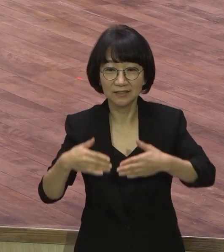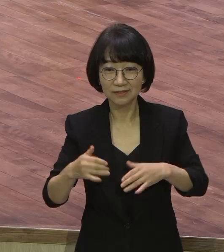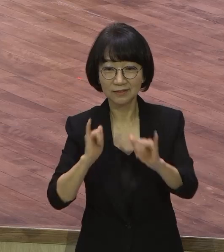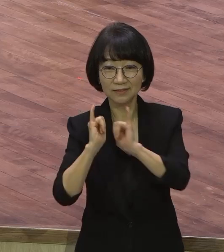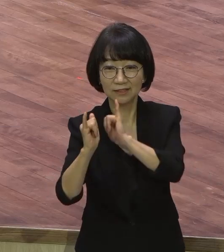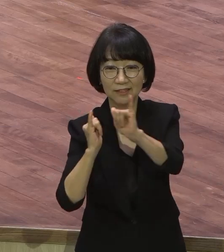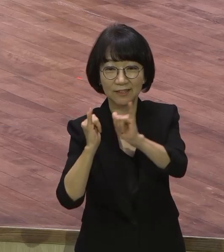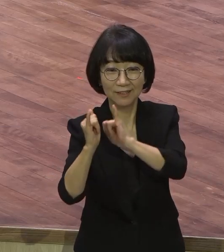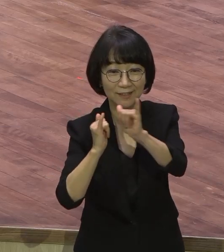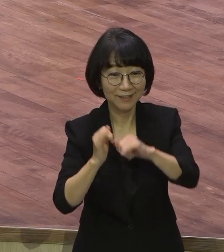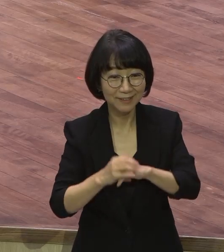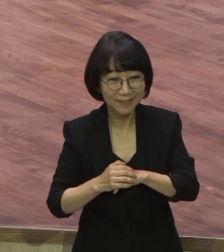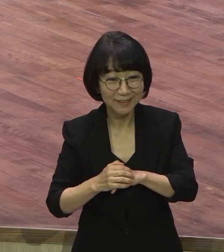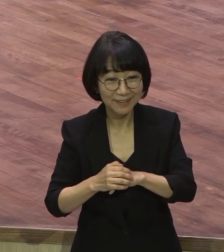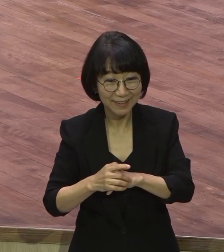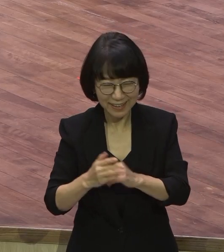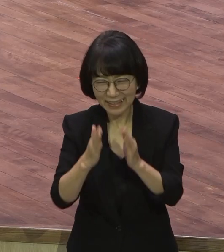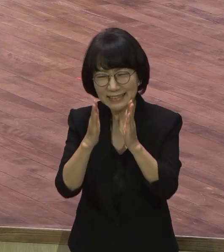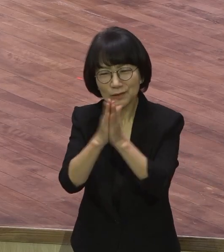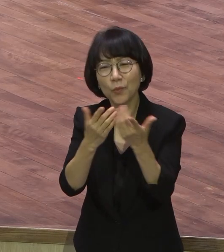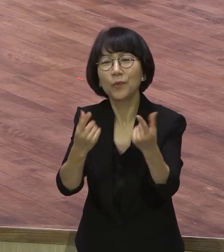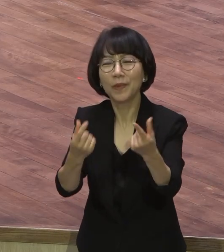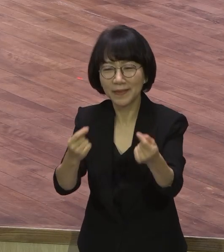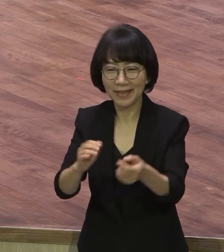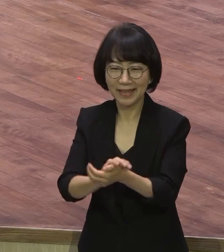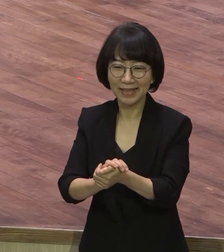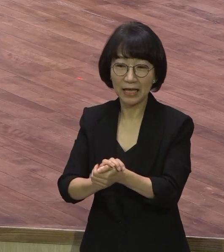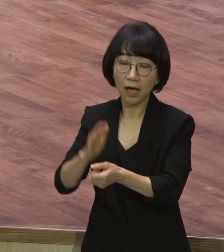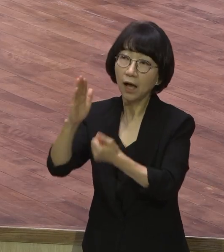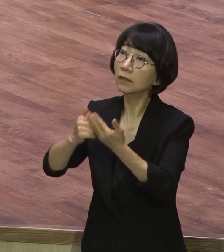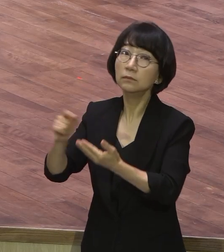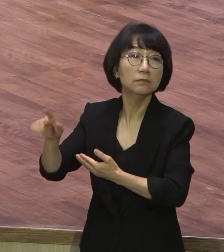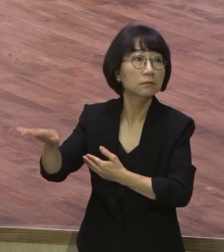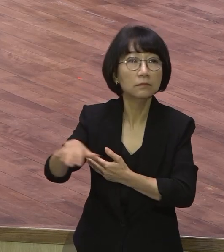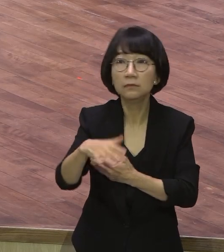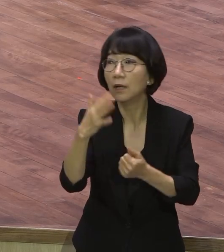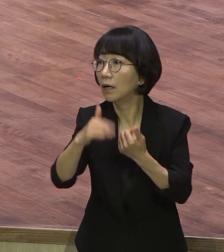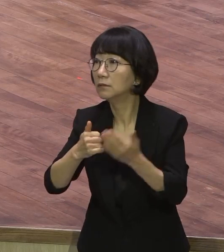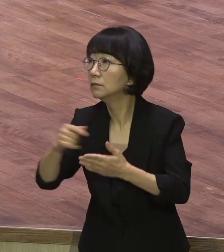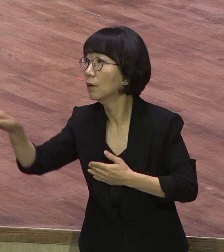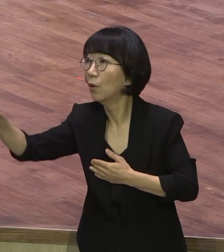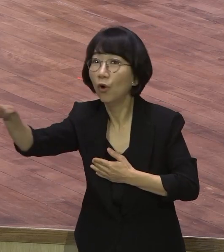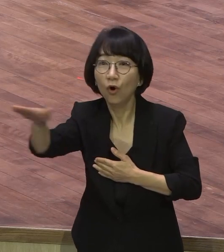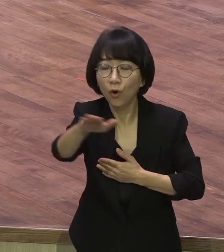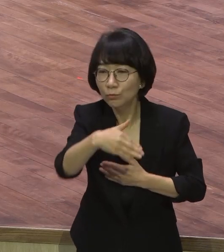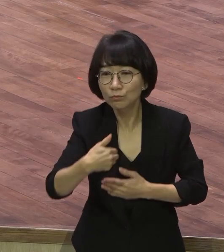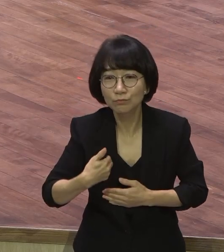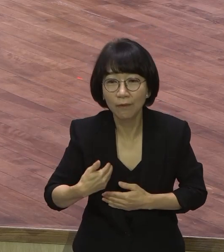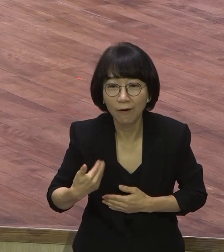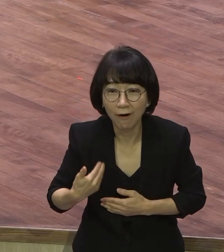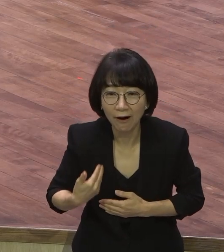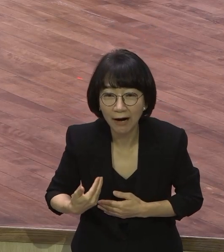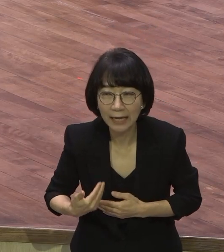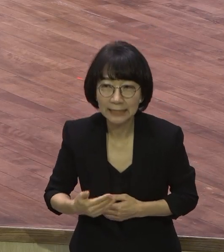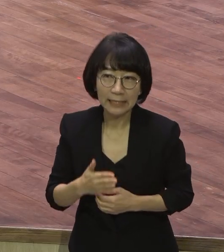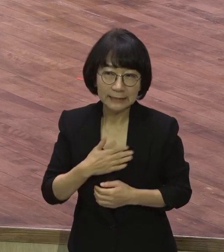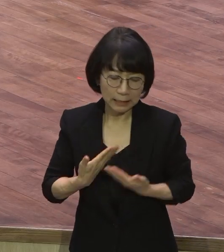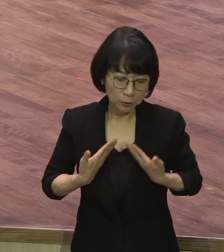이게 기도예요. 아시겠어요? 여러분 보세요. 하나님 어디에 있는지. 하나님 이 건물 많은데 내가